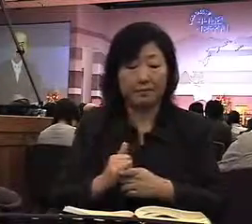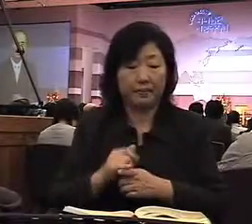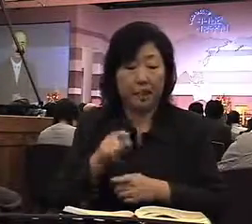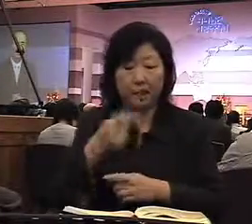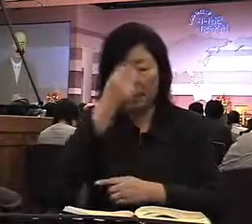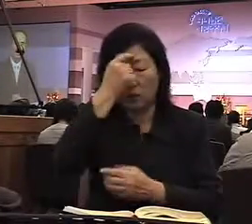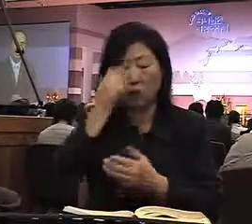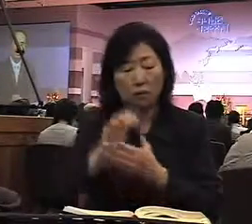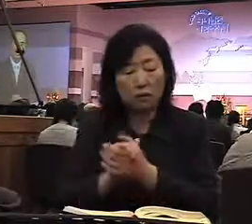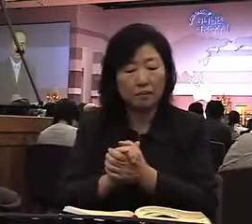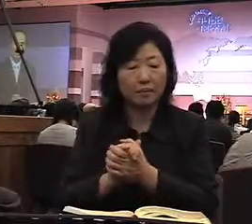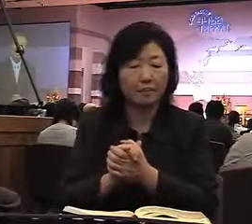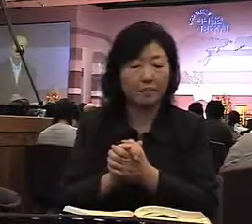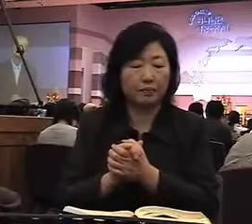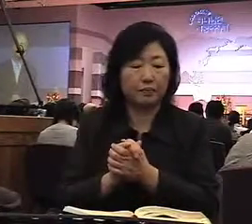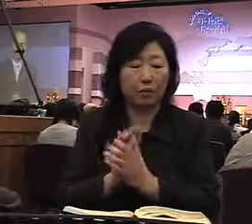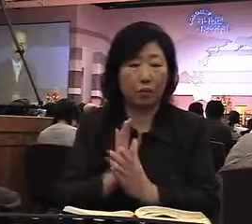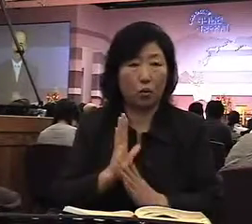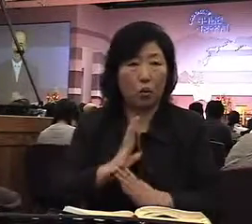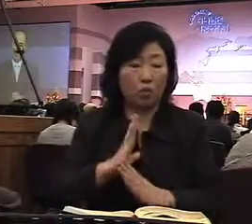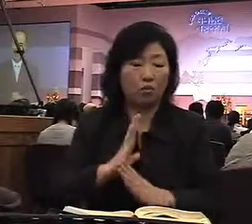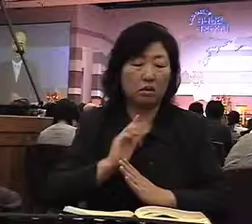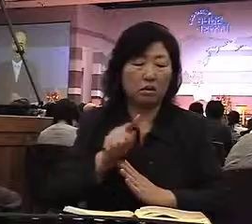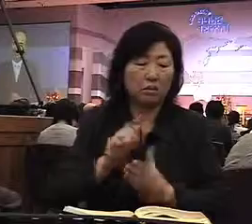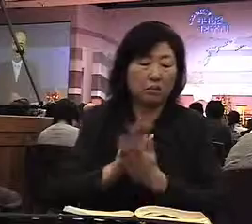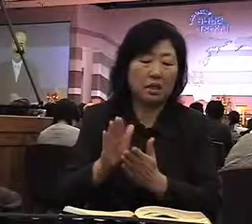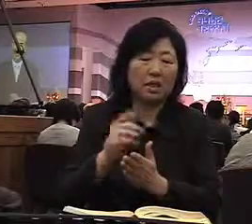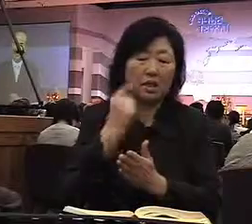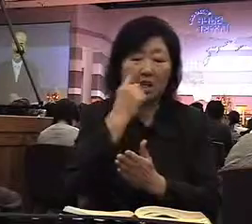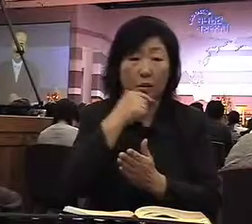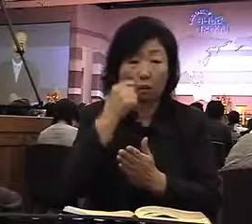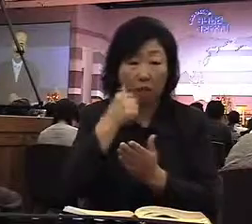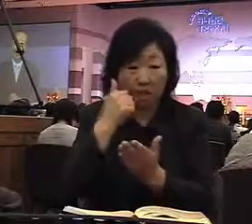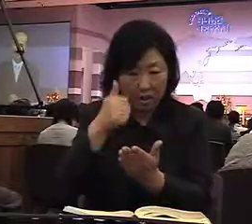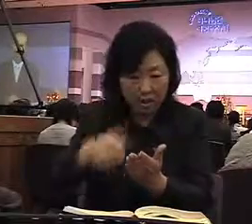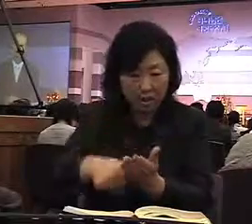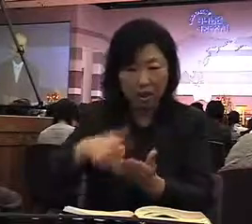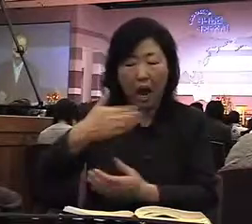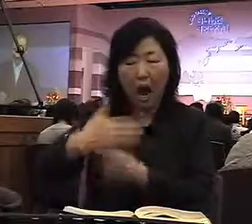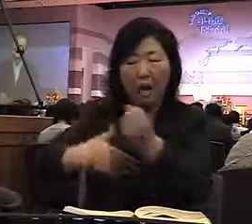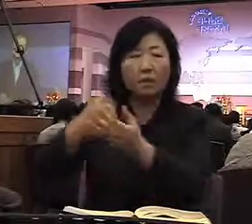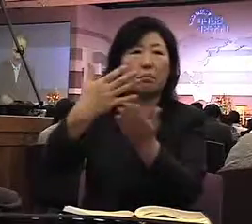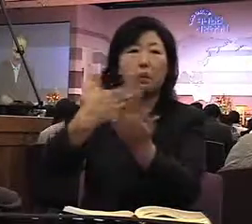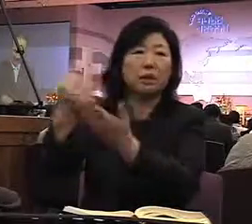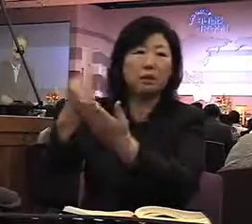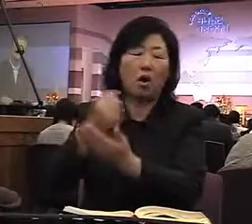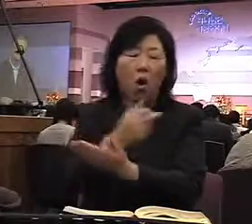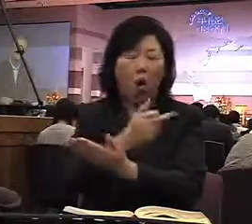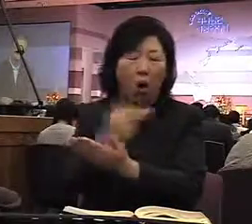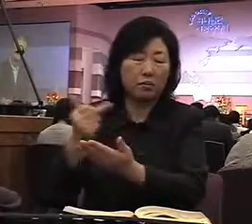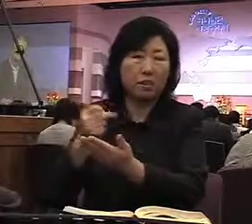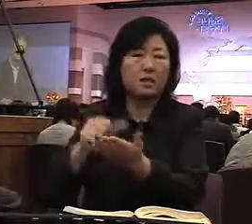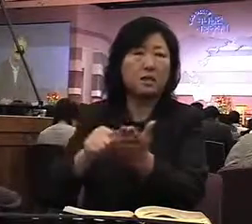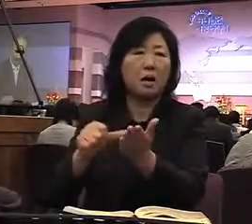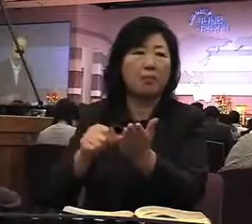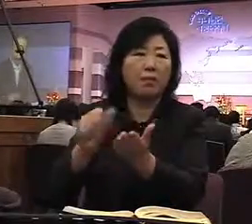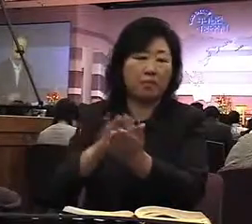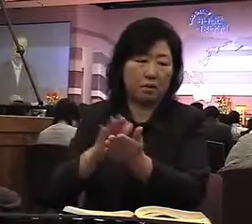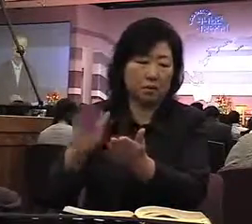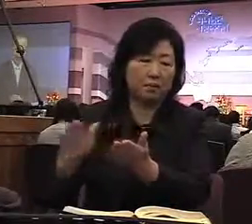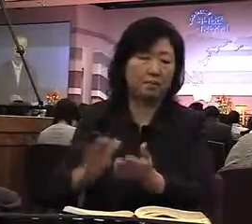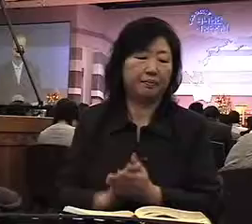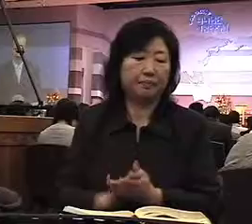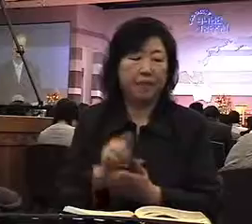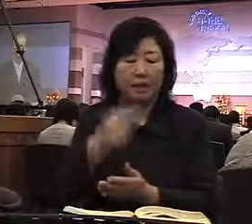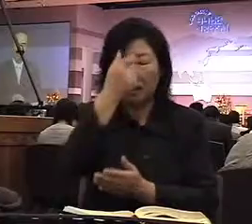이 기도는 놀라운 겁니다. 이 입술의 제사는 하나님이 받으시는 엄청난 그 제물입니다. 뿐만